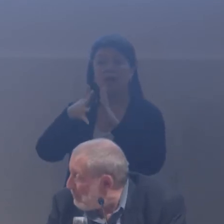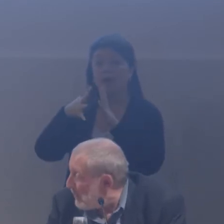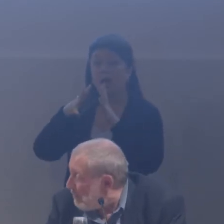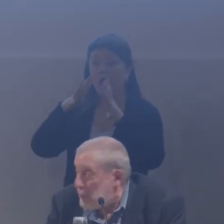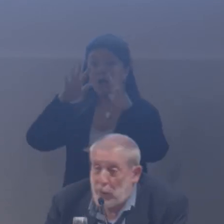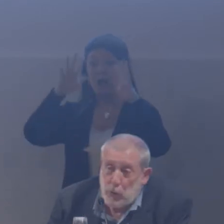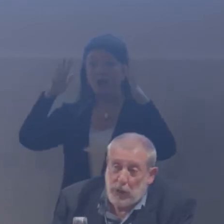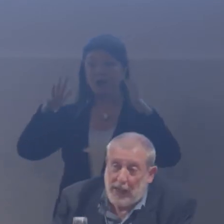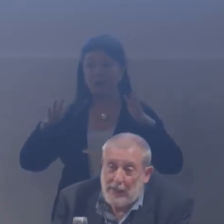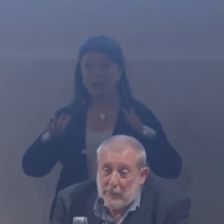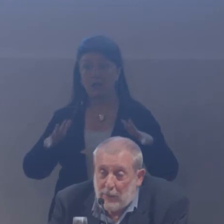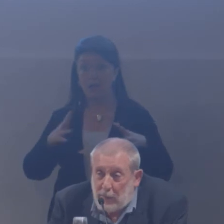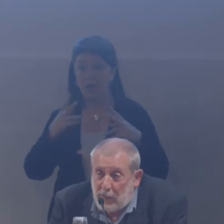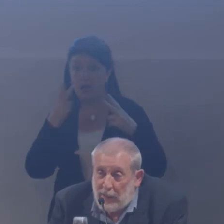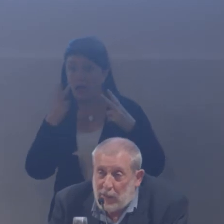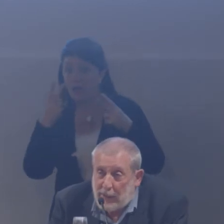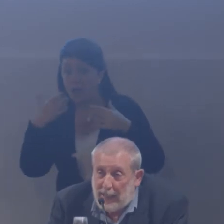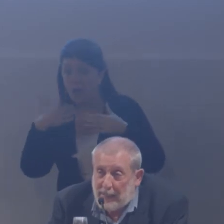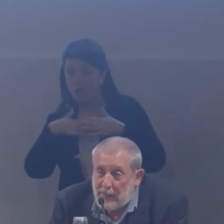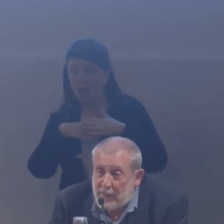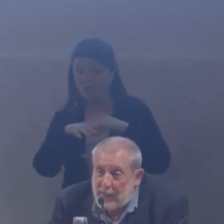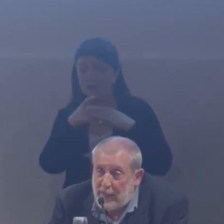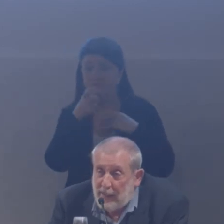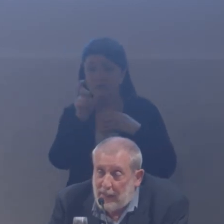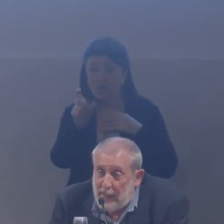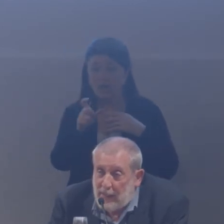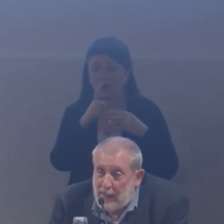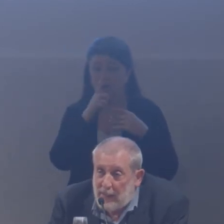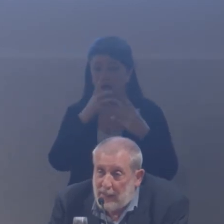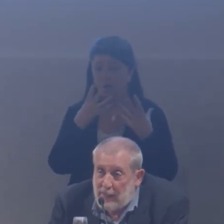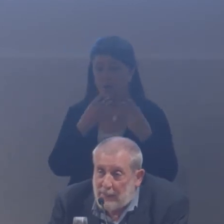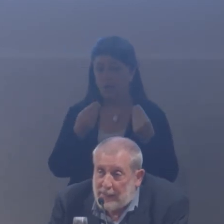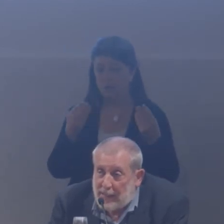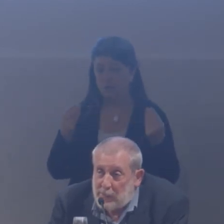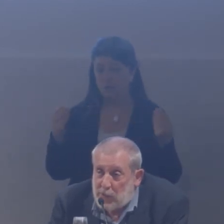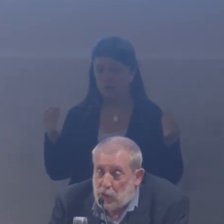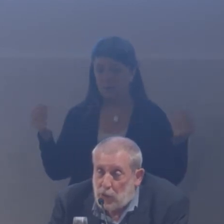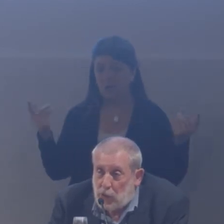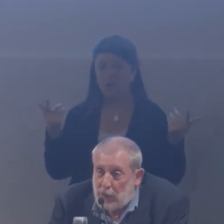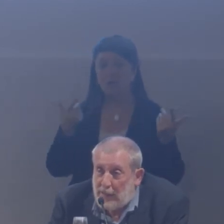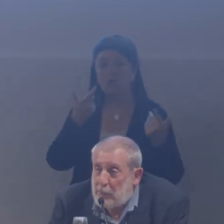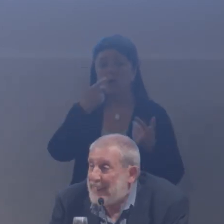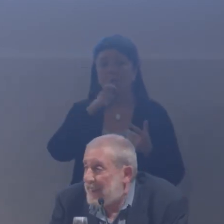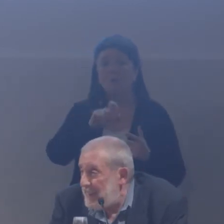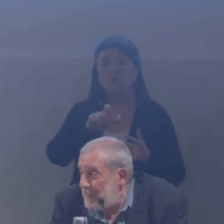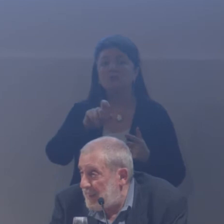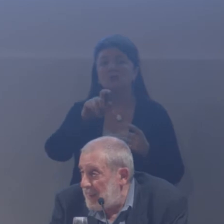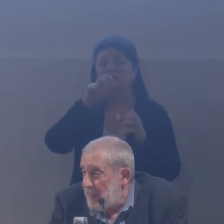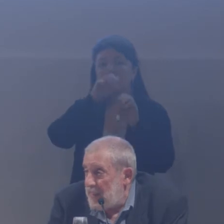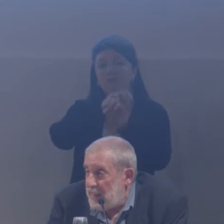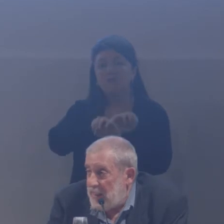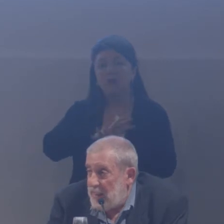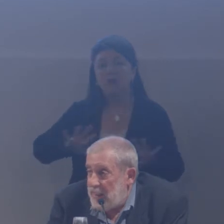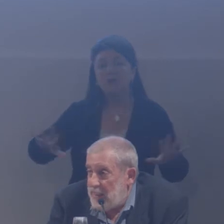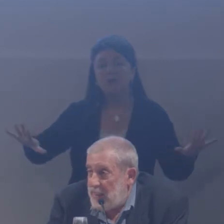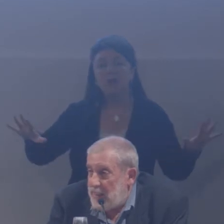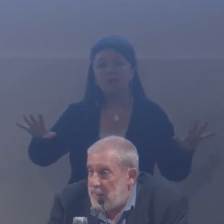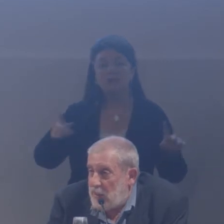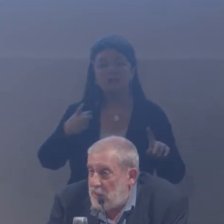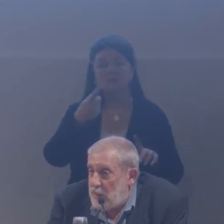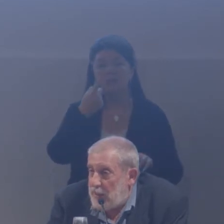parola che fa paura, è una parola inquietante, perché i fantasmi sono delle presenze